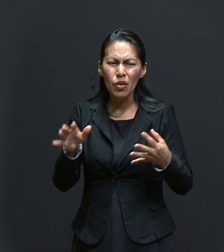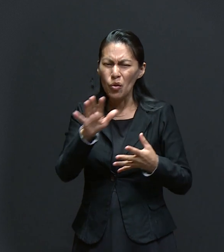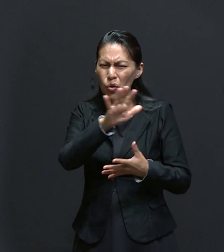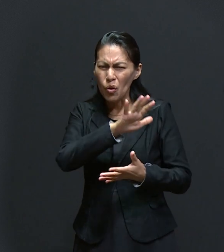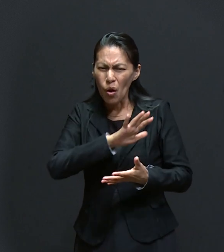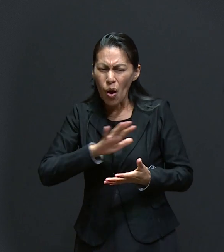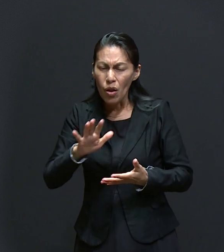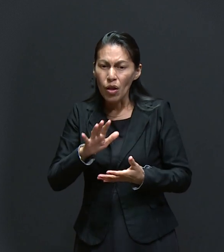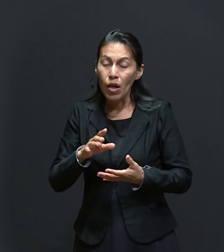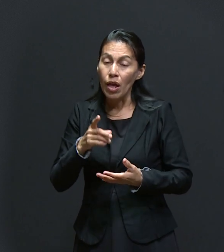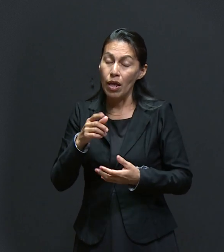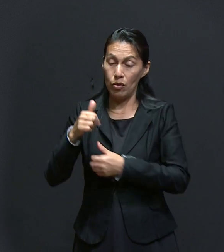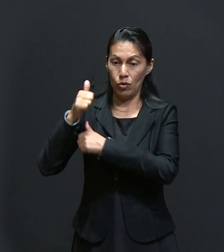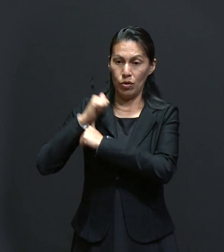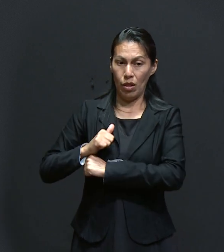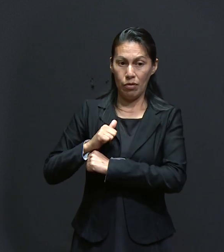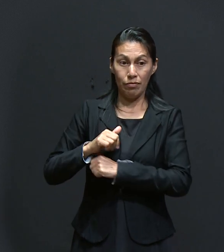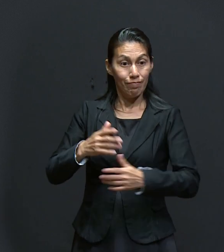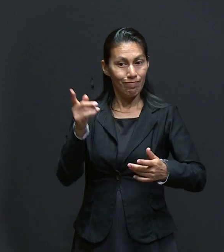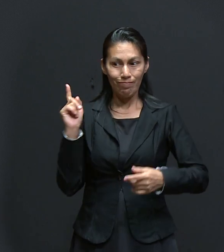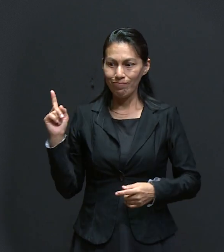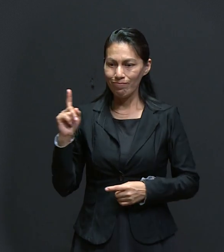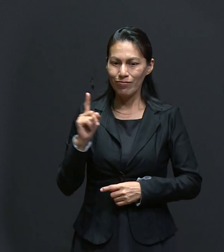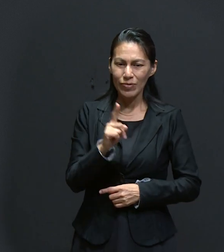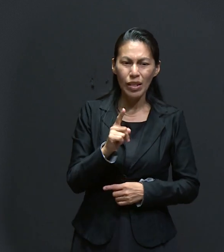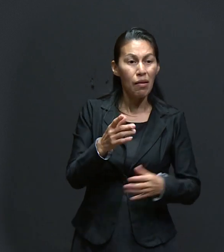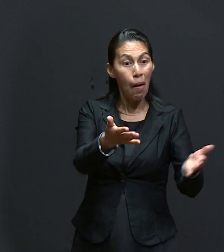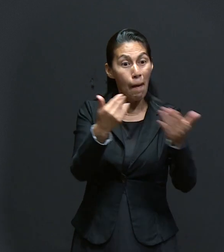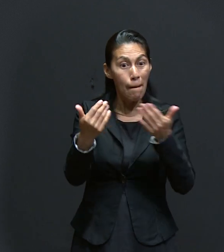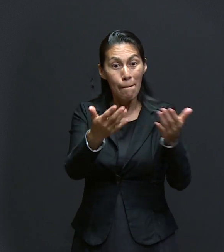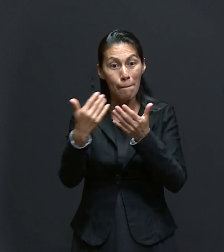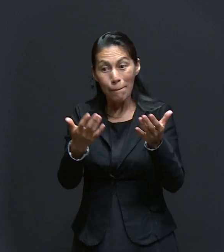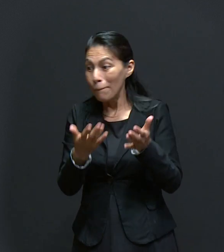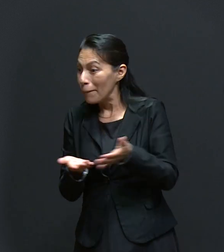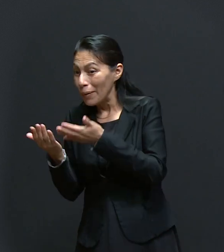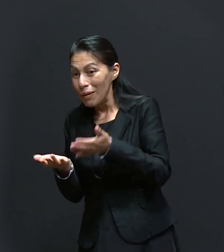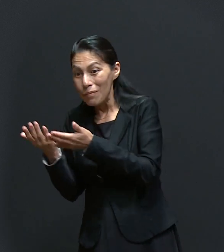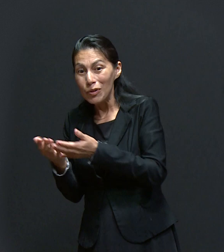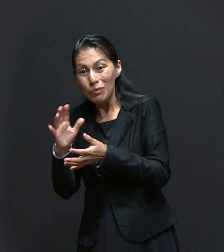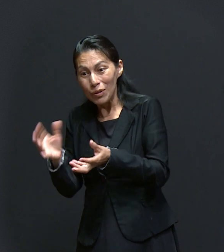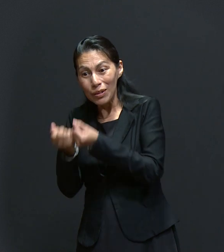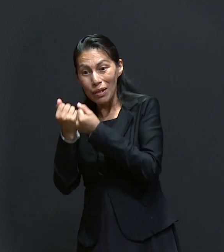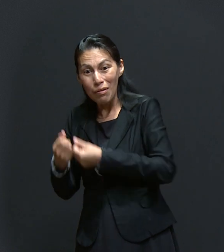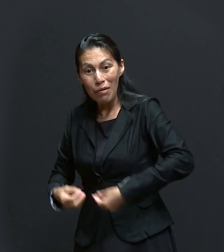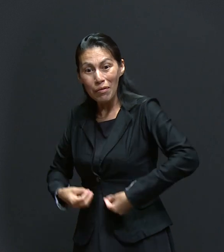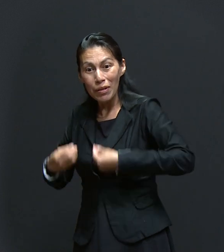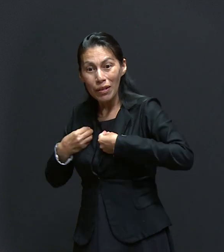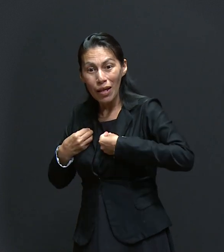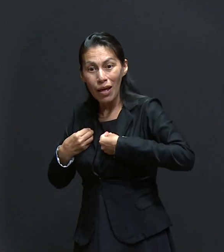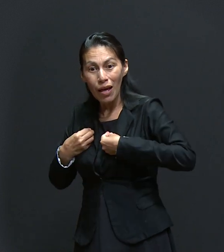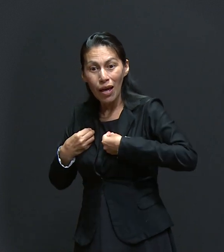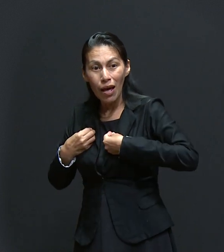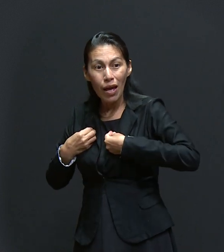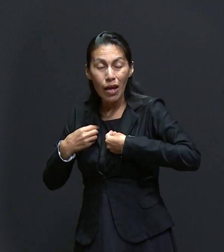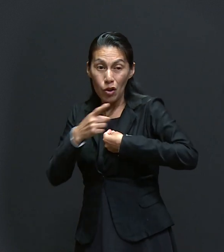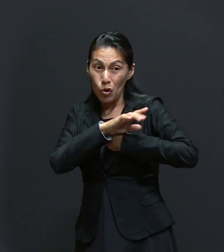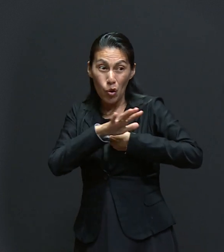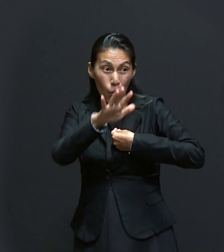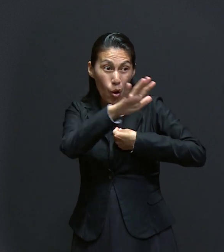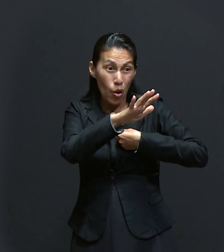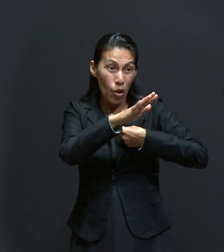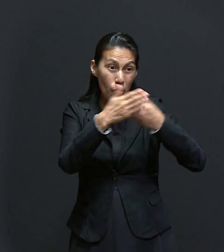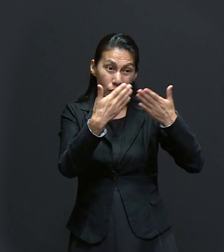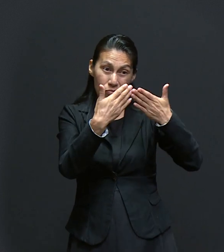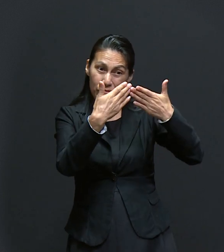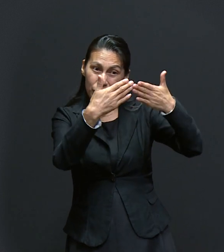llegaron militares y dicen deben que salir de acá hay que refugiarse urgentemente porque está muy peligroso y deberían dejar